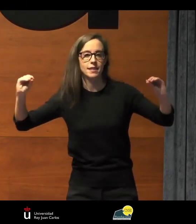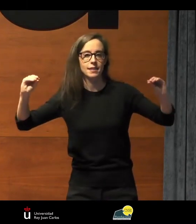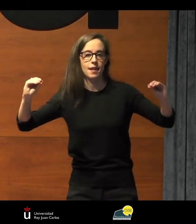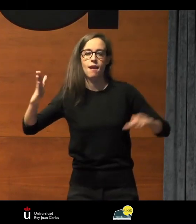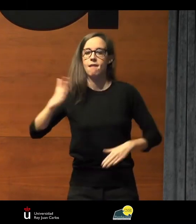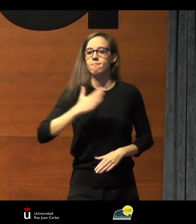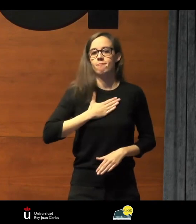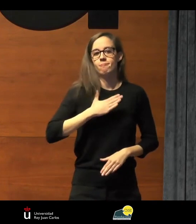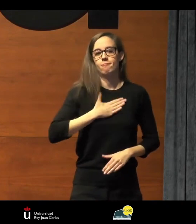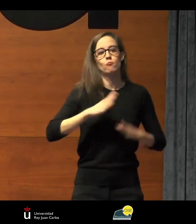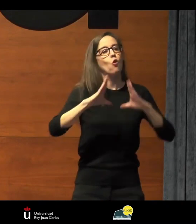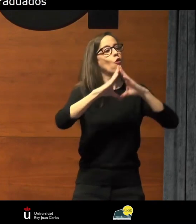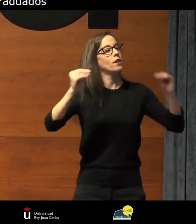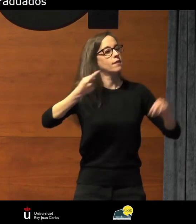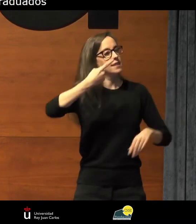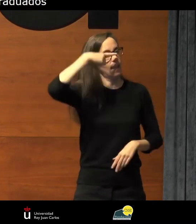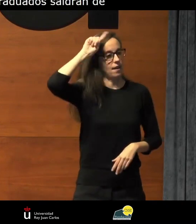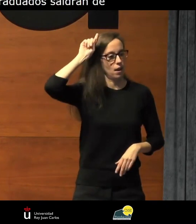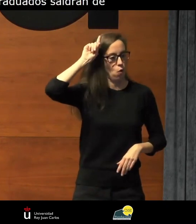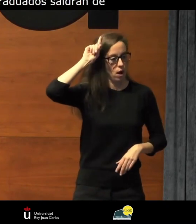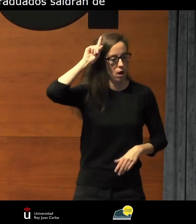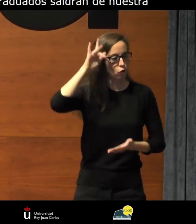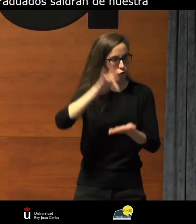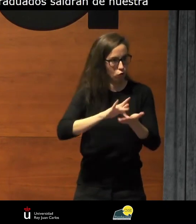Pero es un sabor agridulce.